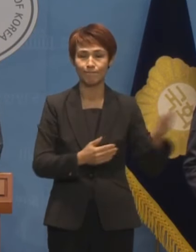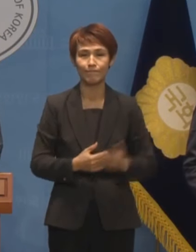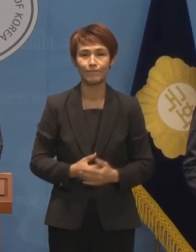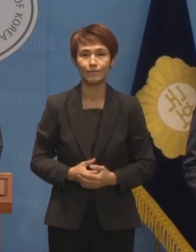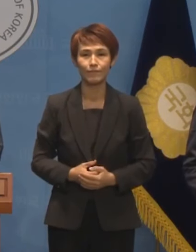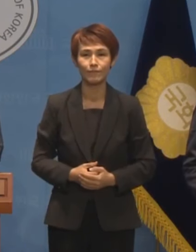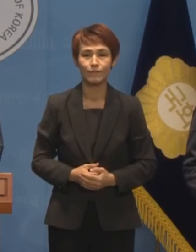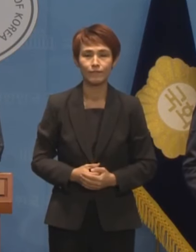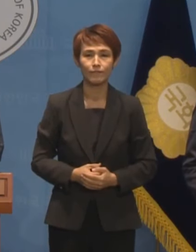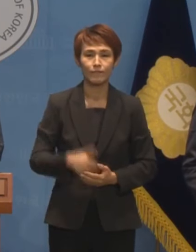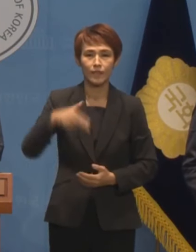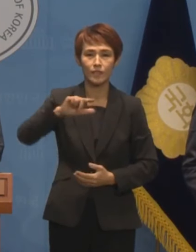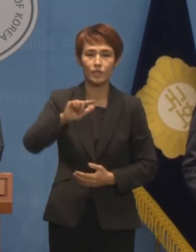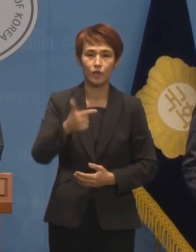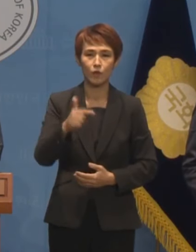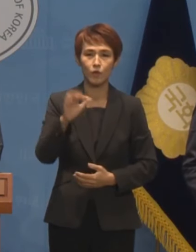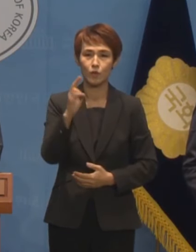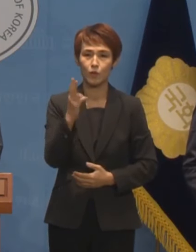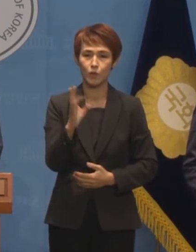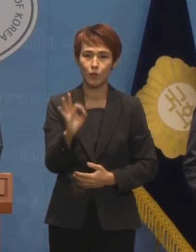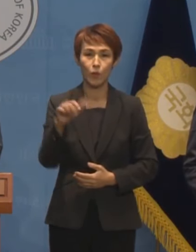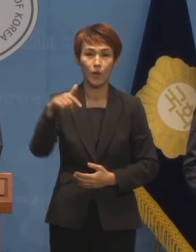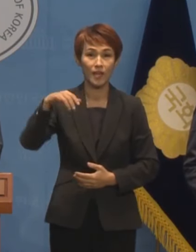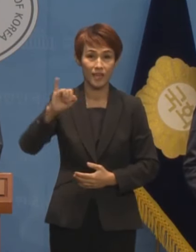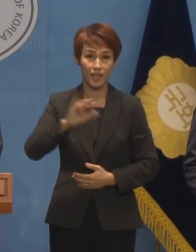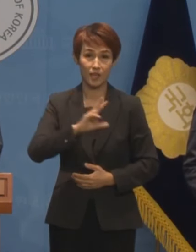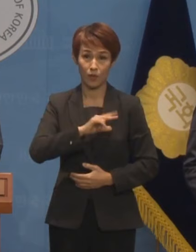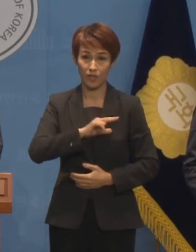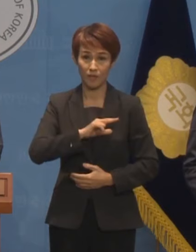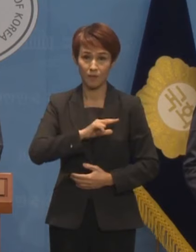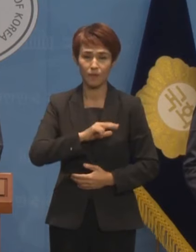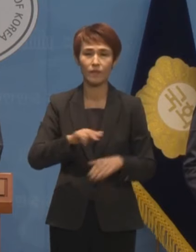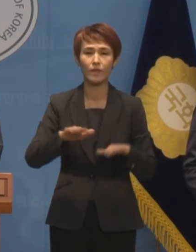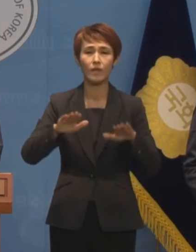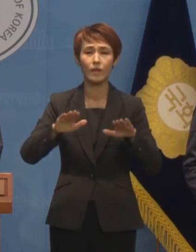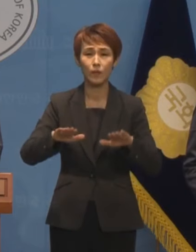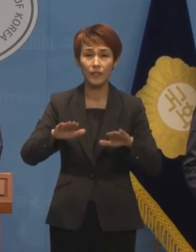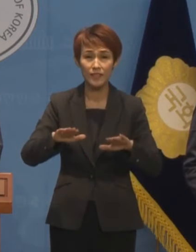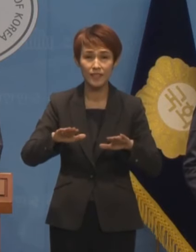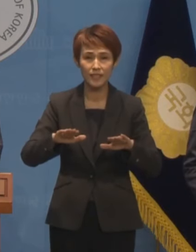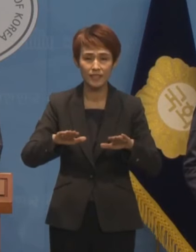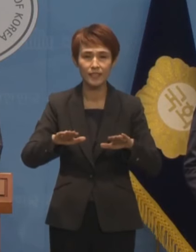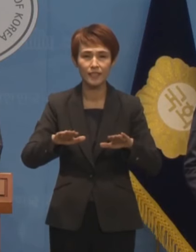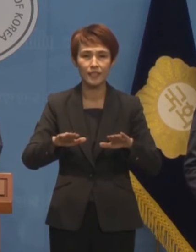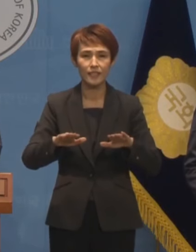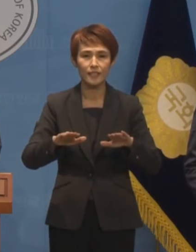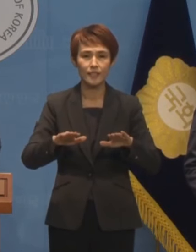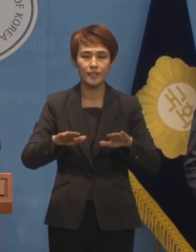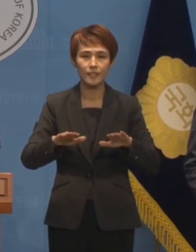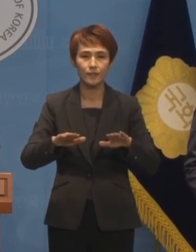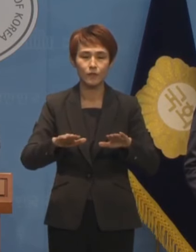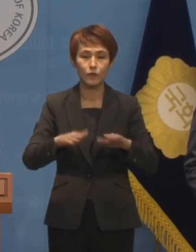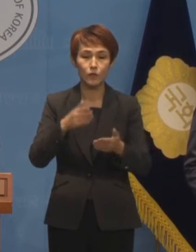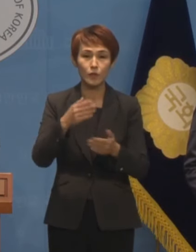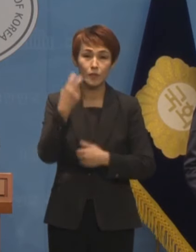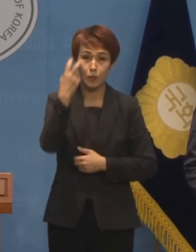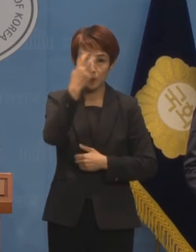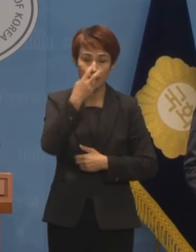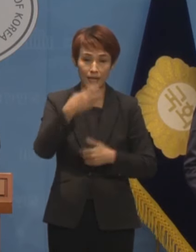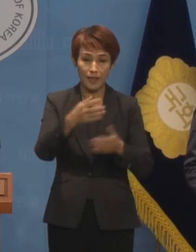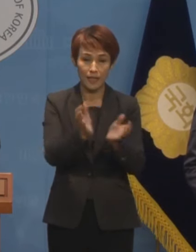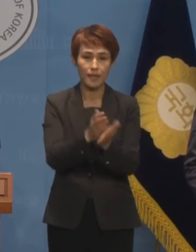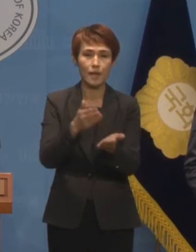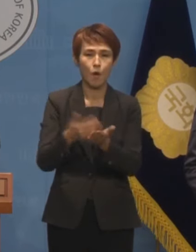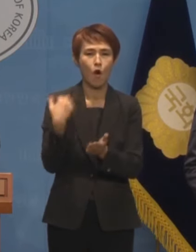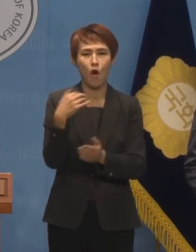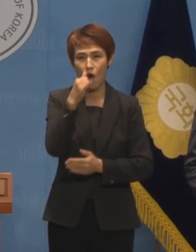그 외에 전용기 의원님이 계신데 오늘 우리 조사단의 대변인도 함께 맡고 계십니다만은